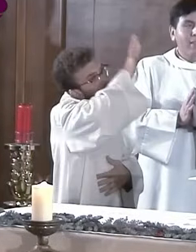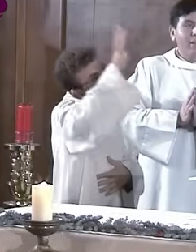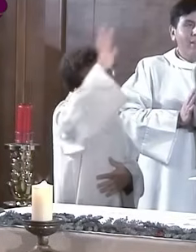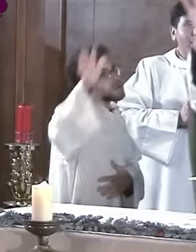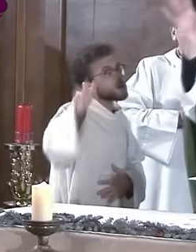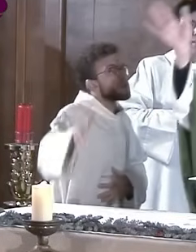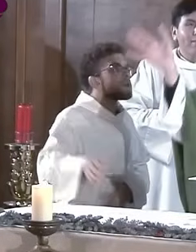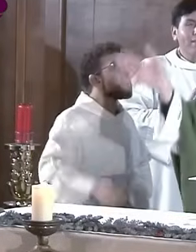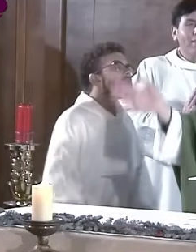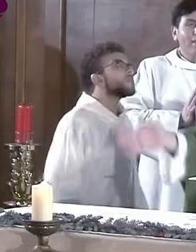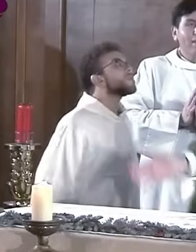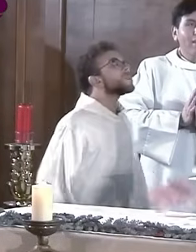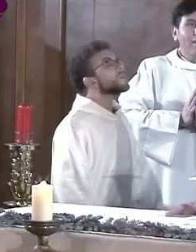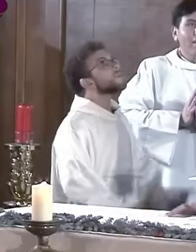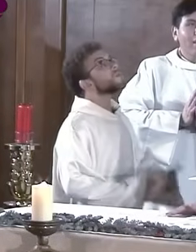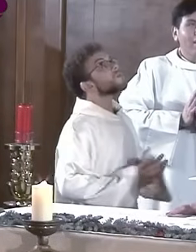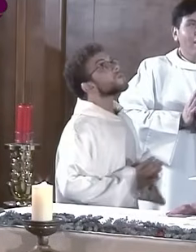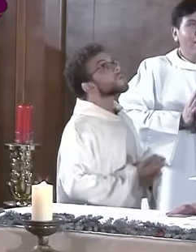Hosanna en el